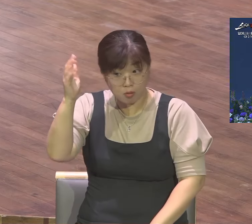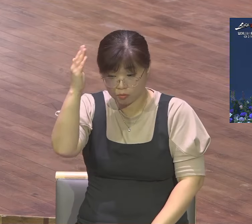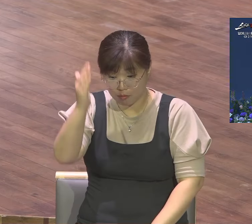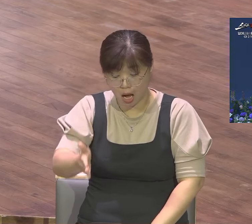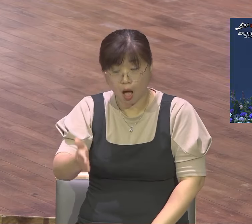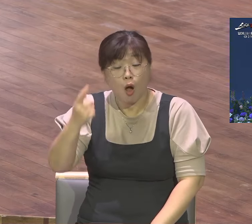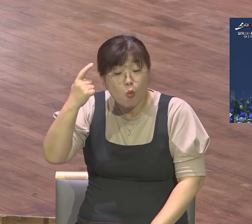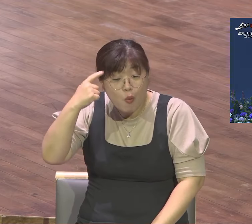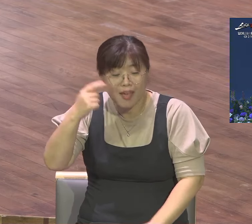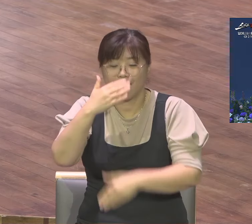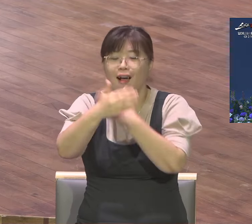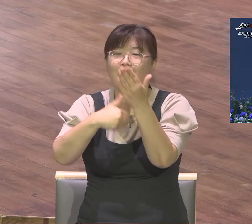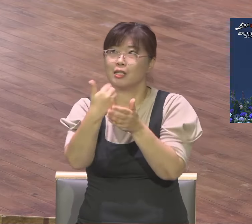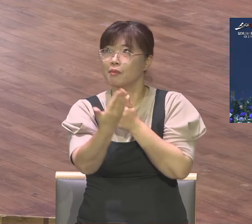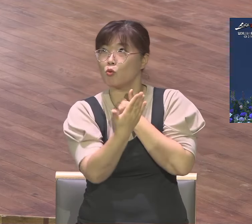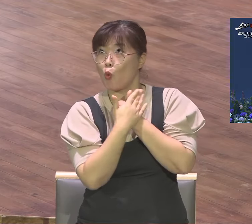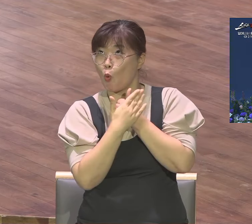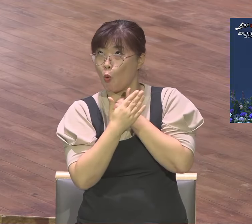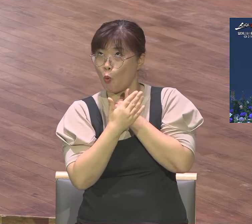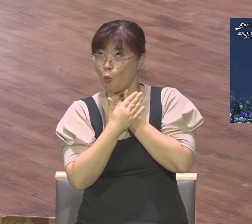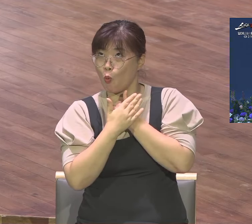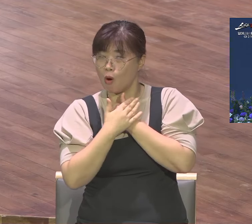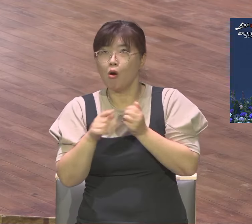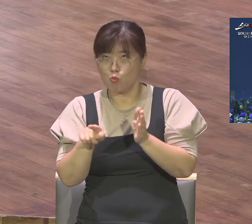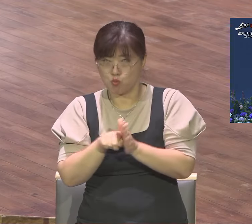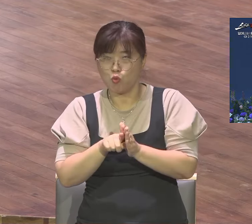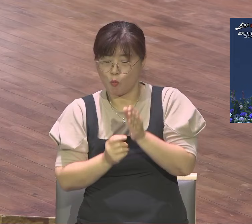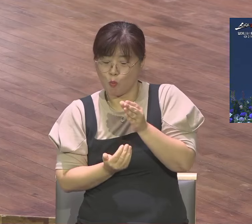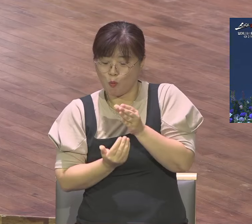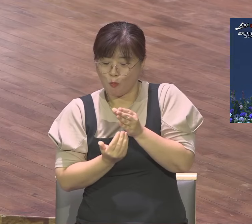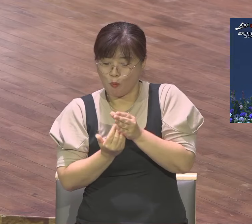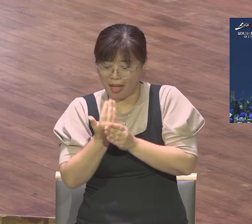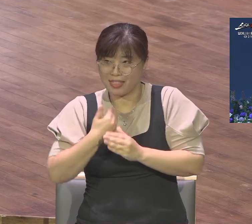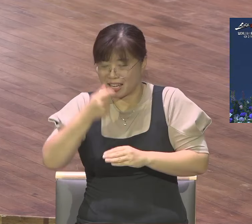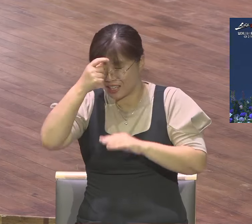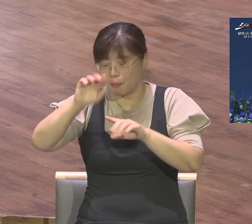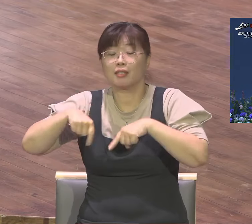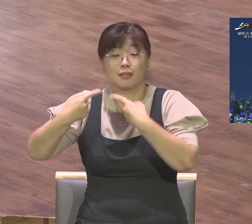예수님과 24 함께 하는 것이 뭐요? 24. 예수님과 함께 24.